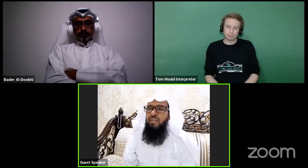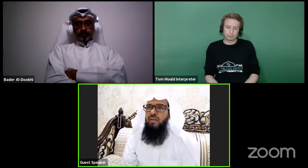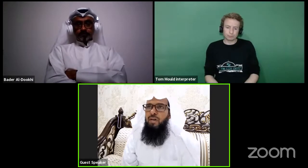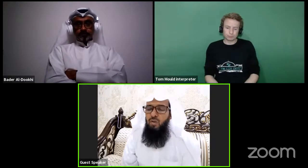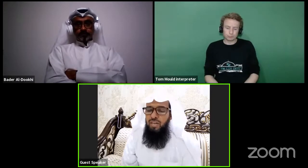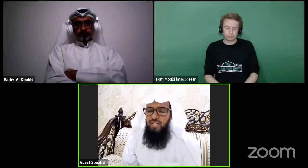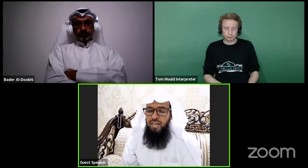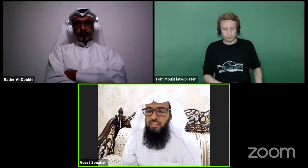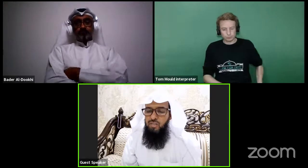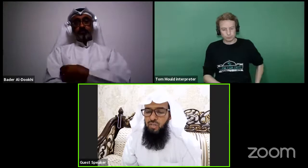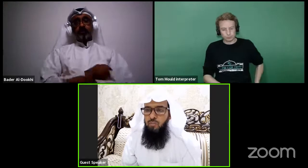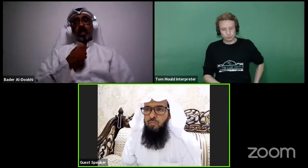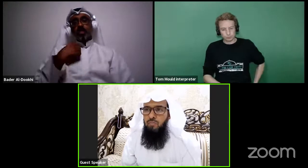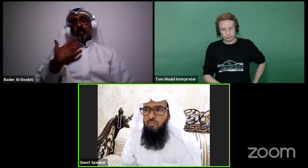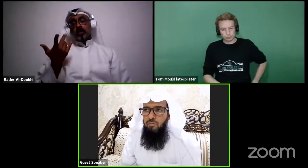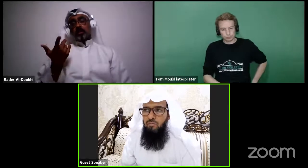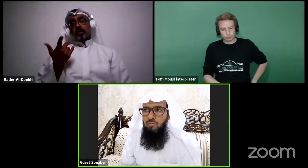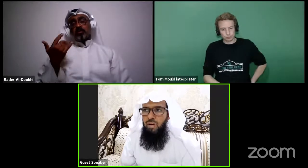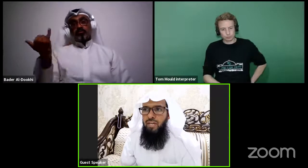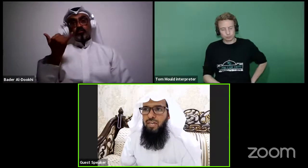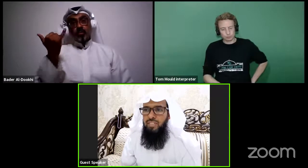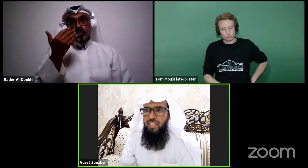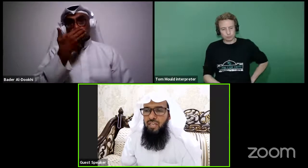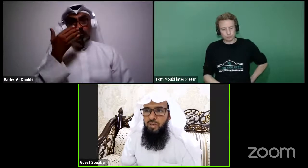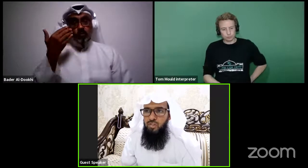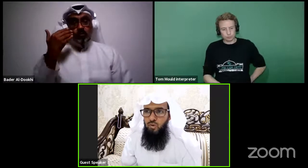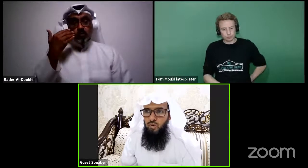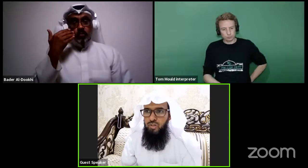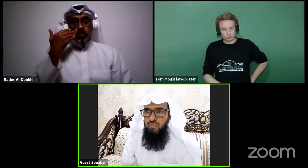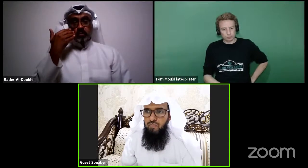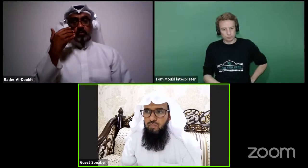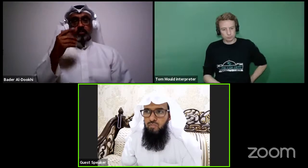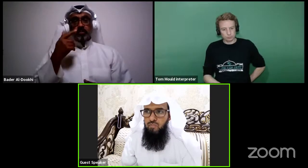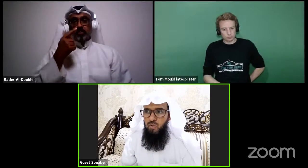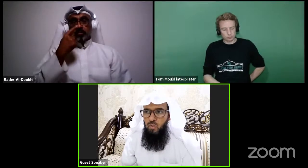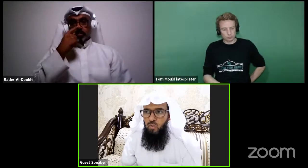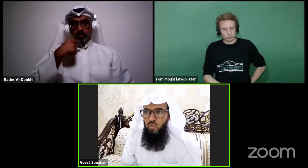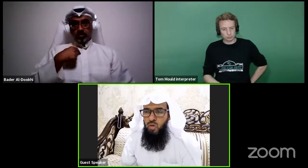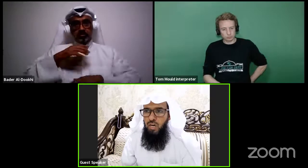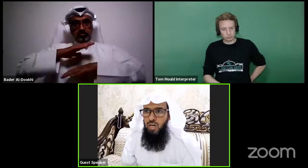نعم، هذه بعض آثار الصوم على تهذيب السلوك،